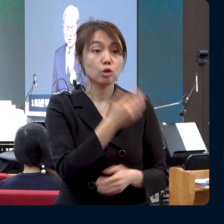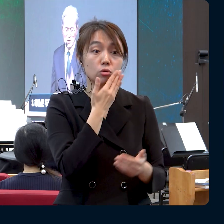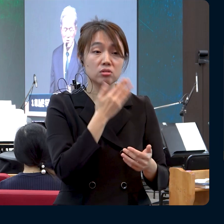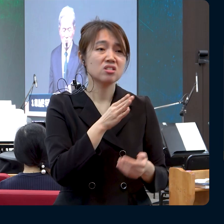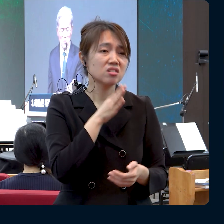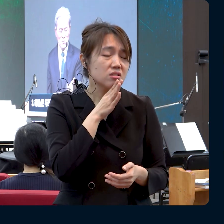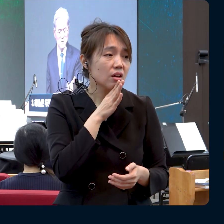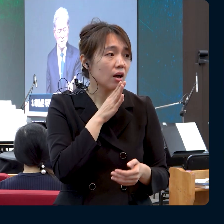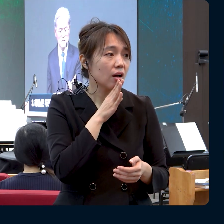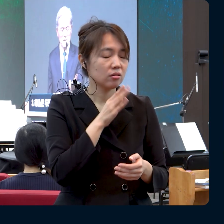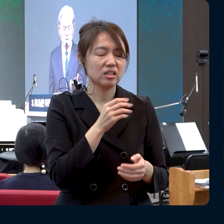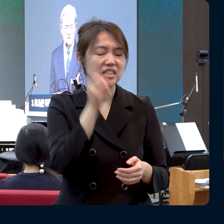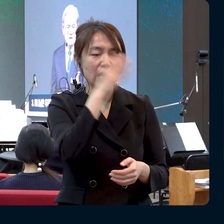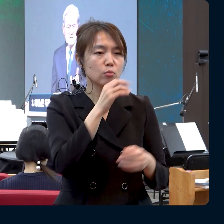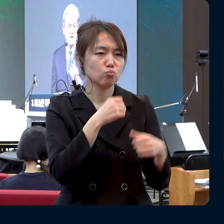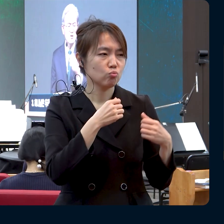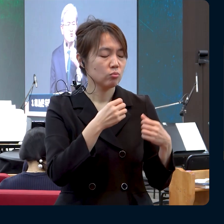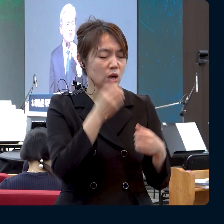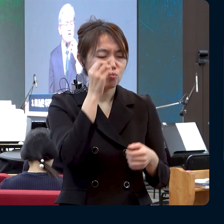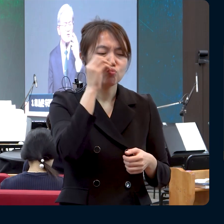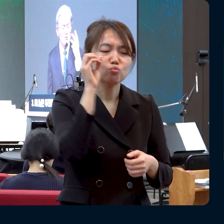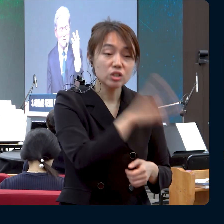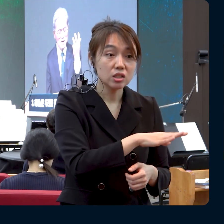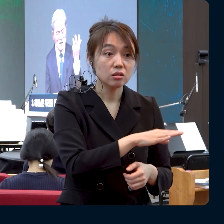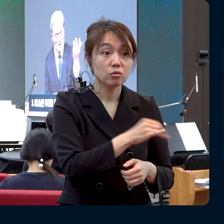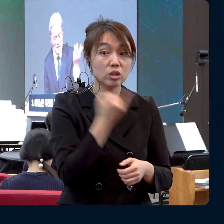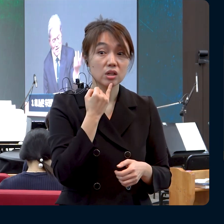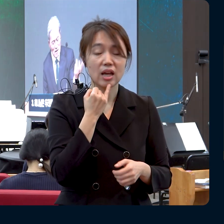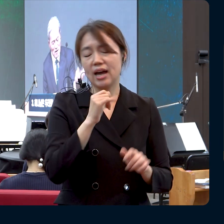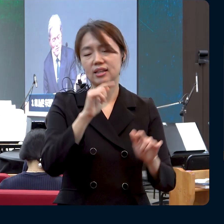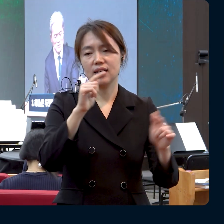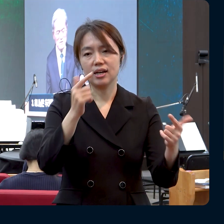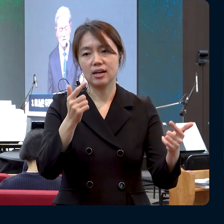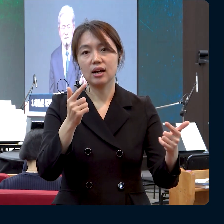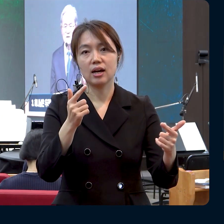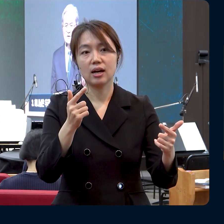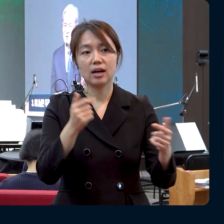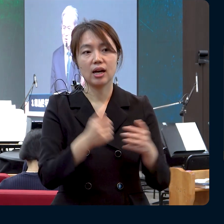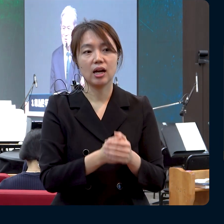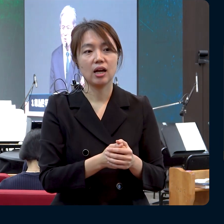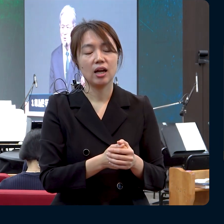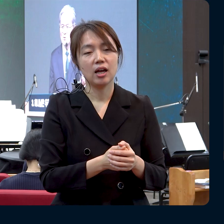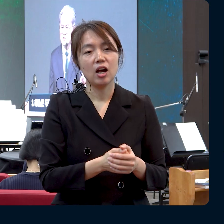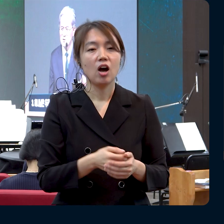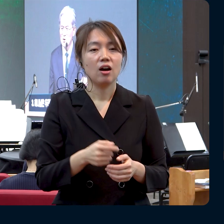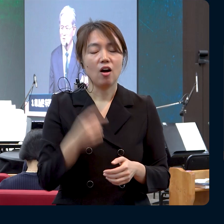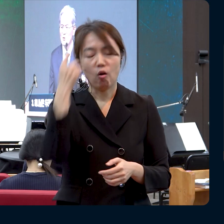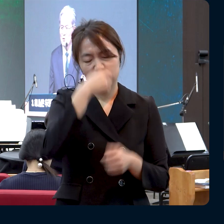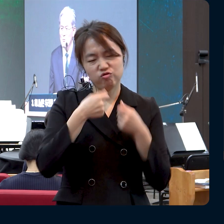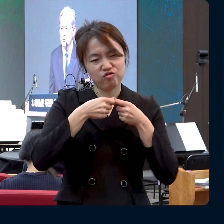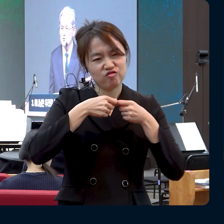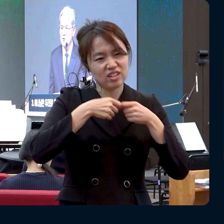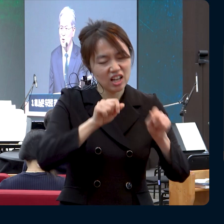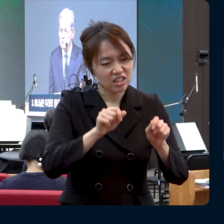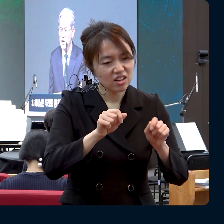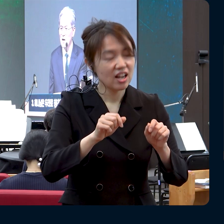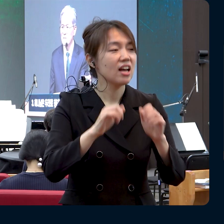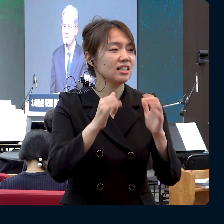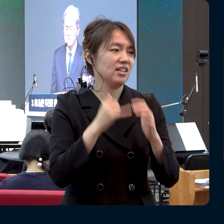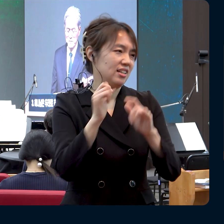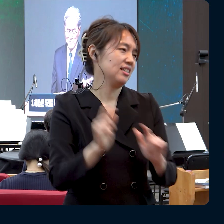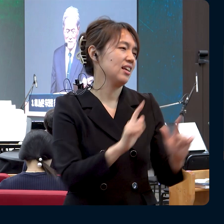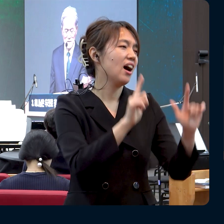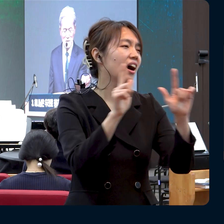끝까지 불명예스럽고 끝까지 수치스러운 상태에서 세상을 살아가는 것은 결코 진정한 회복일 수가